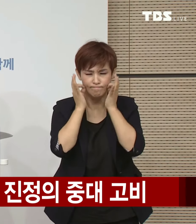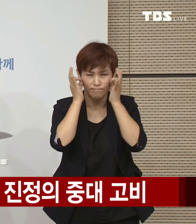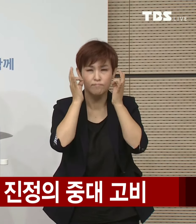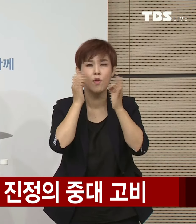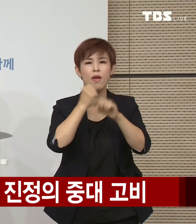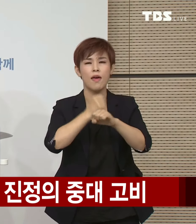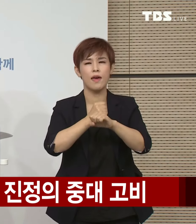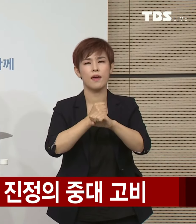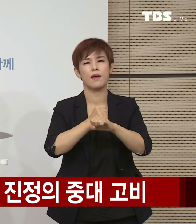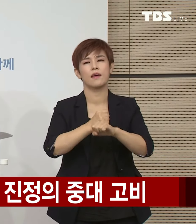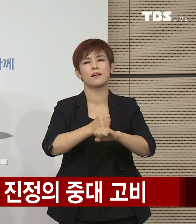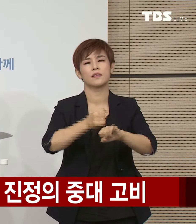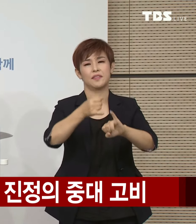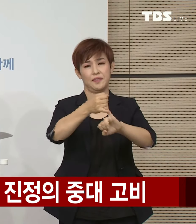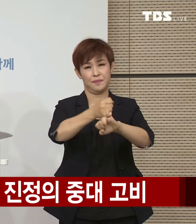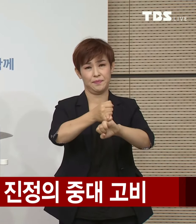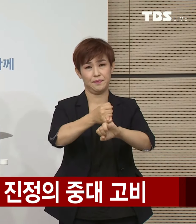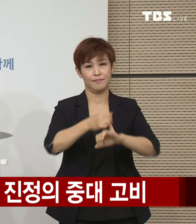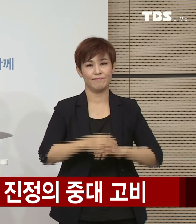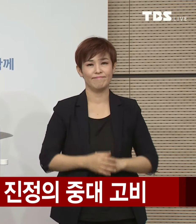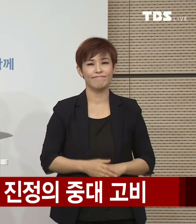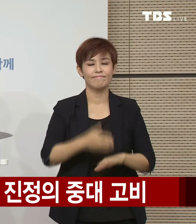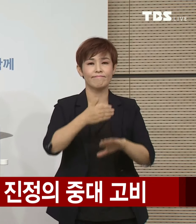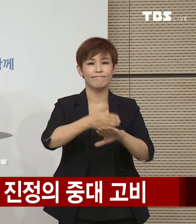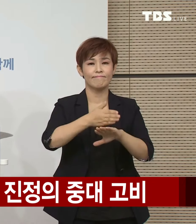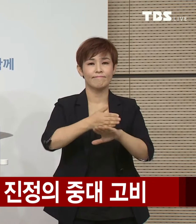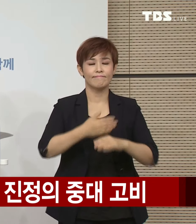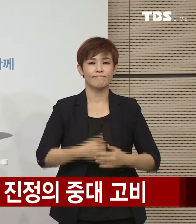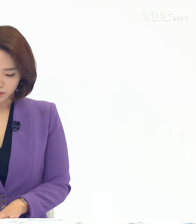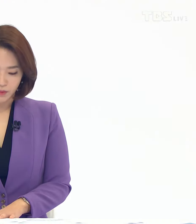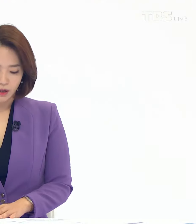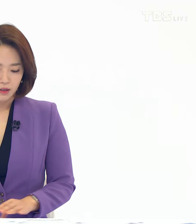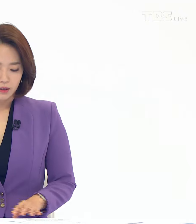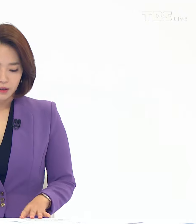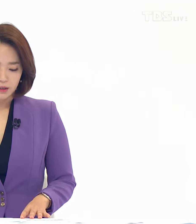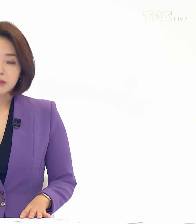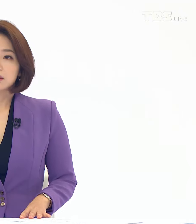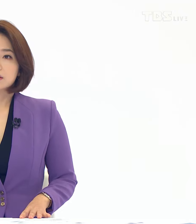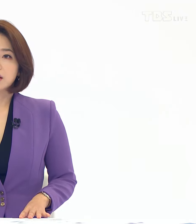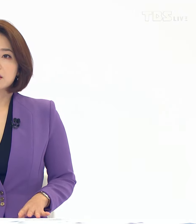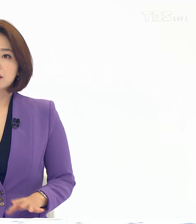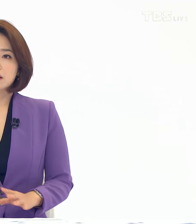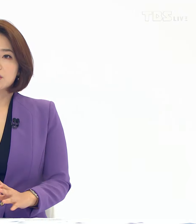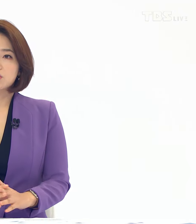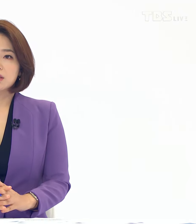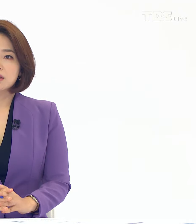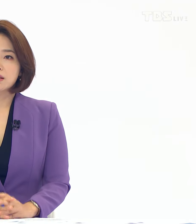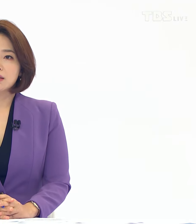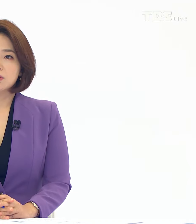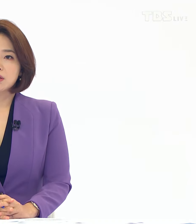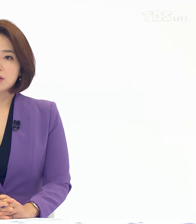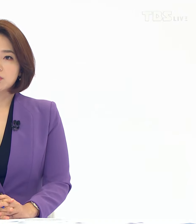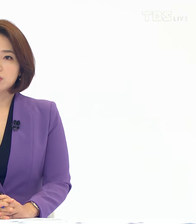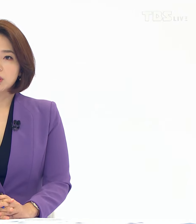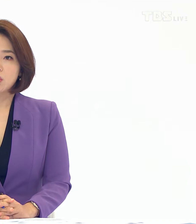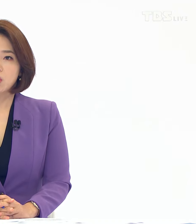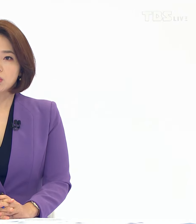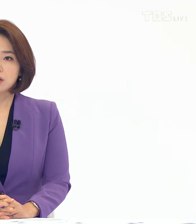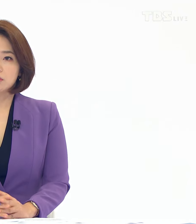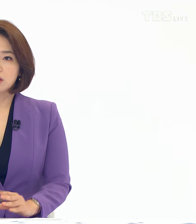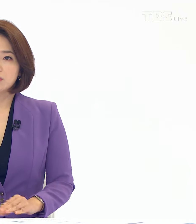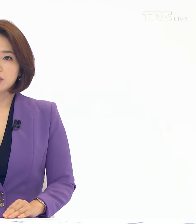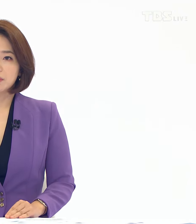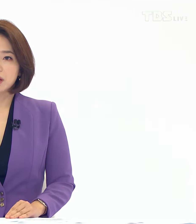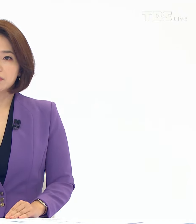총동원하여 최선의 노력을 다하겠습니다. 감사합니다. 네. 네, 지금까지 중앙재난안전대책본부의